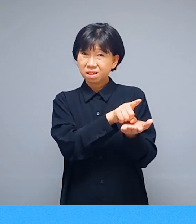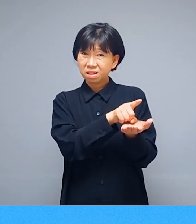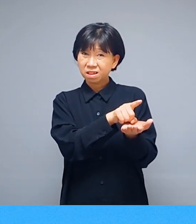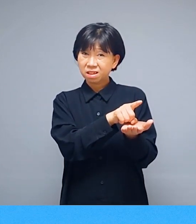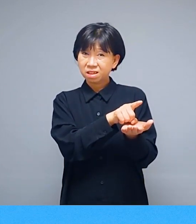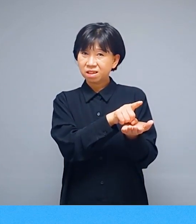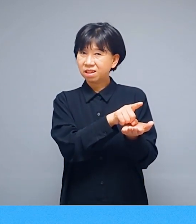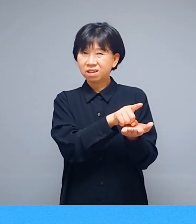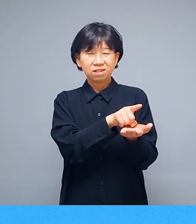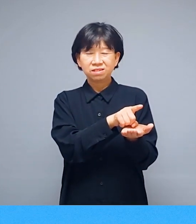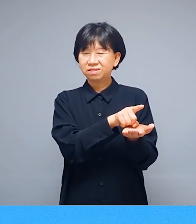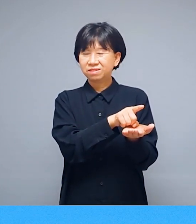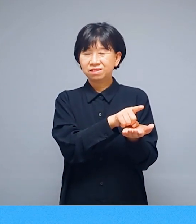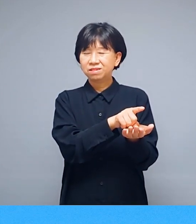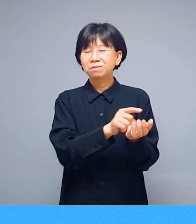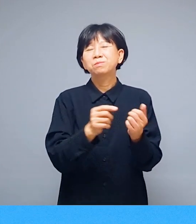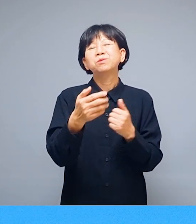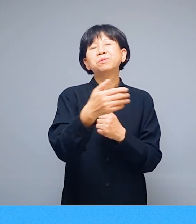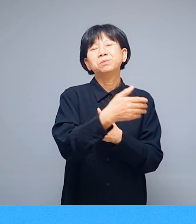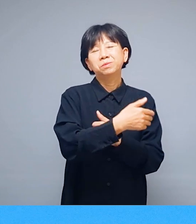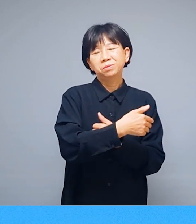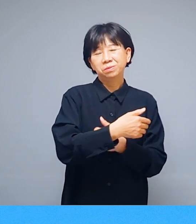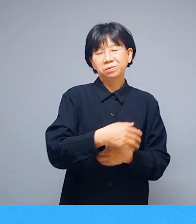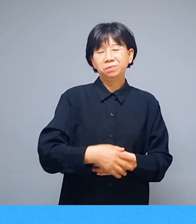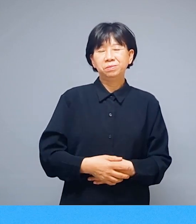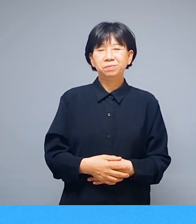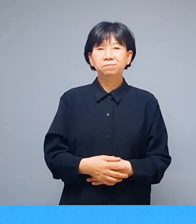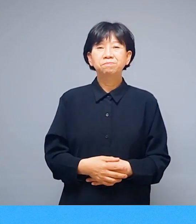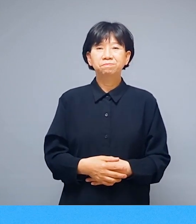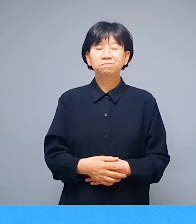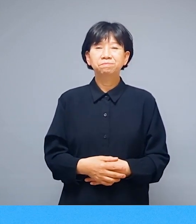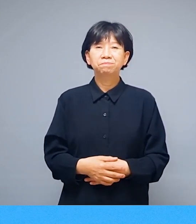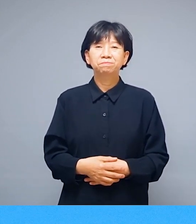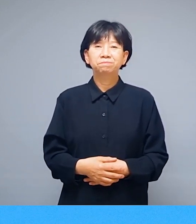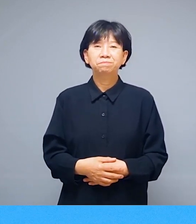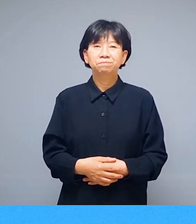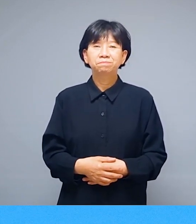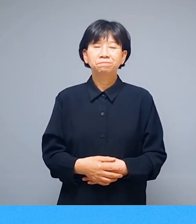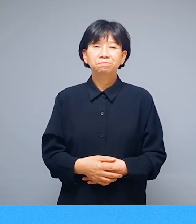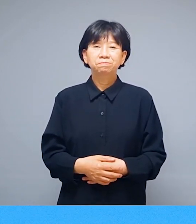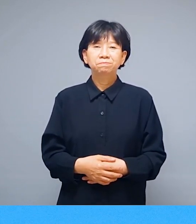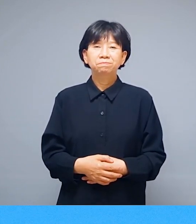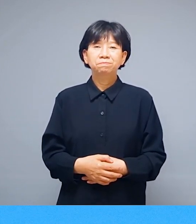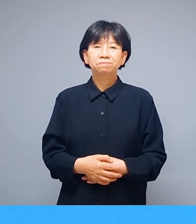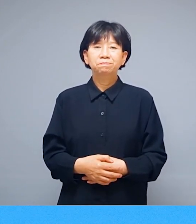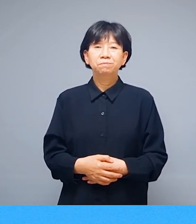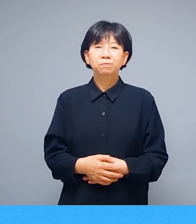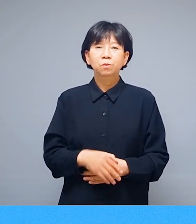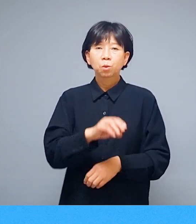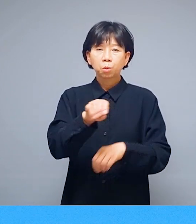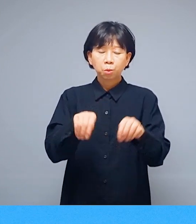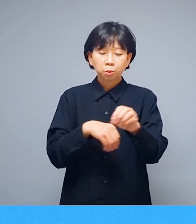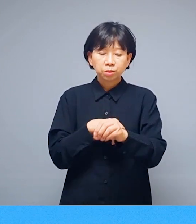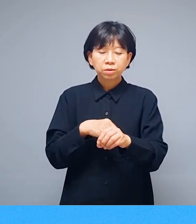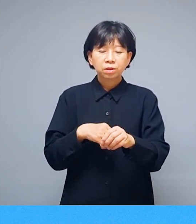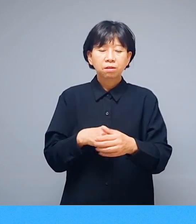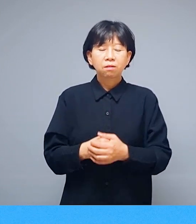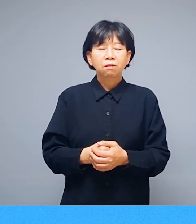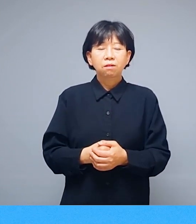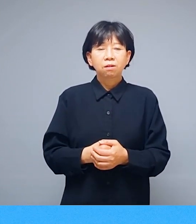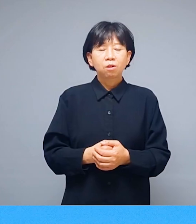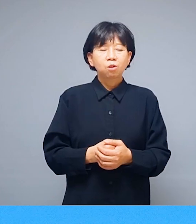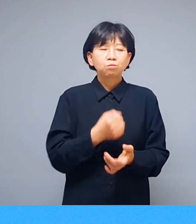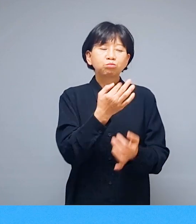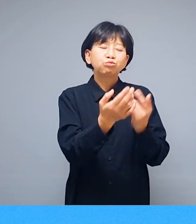것 같잖아요. 그런데 그 교회를 주님이 버리셨다라고 말씀하실까요? 그렇지 않습니다. 오히려 아직 꺼지지 않는